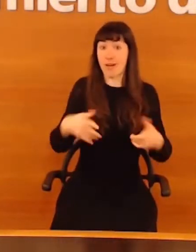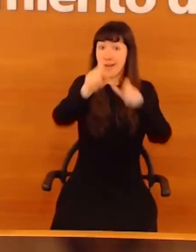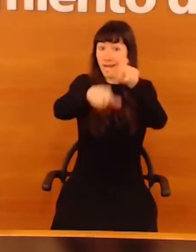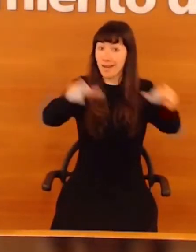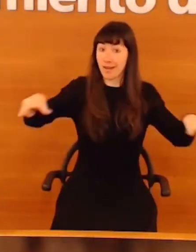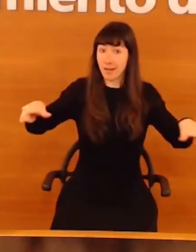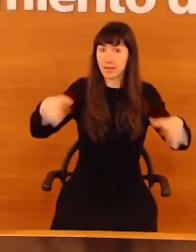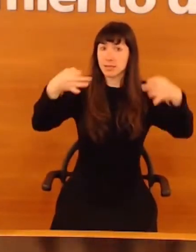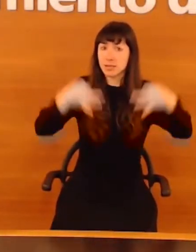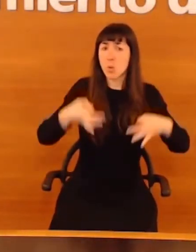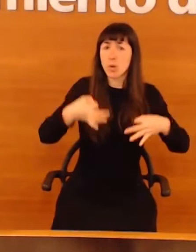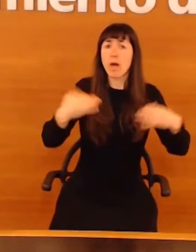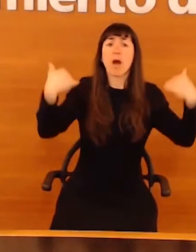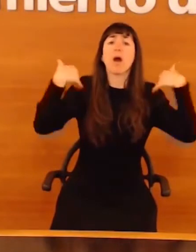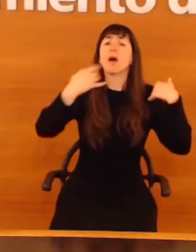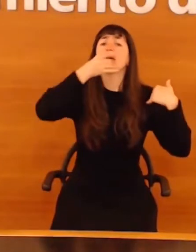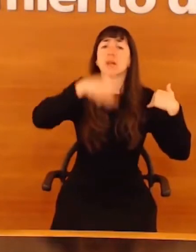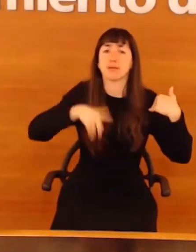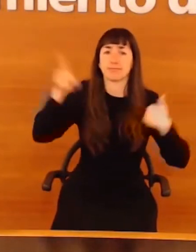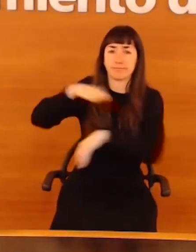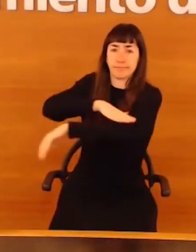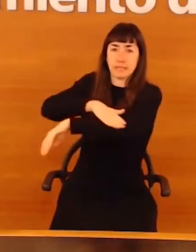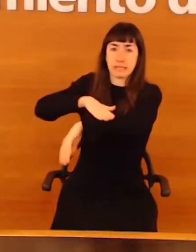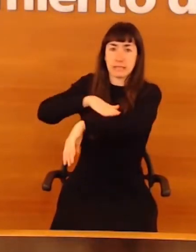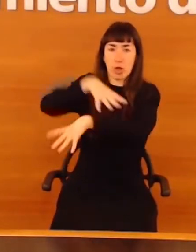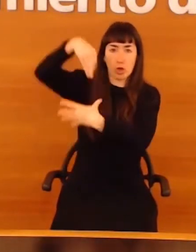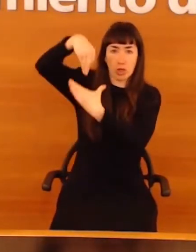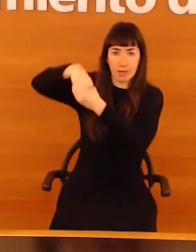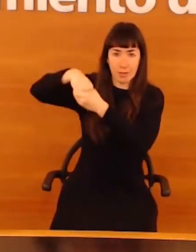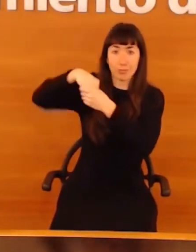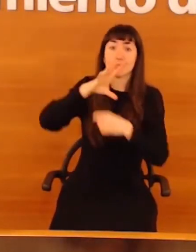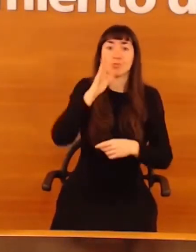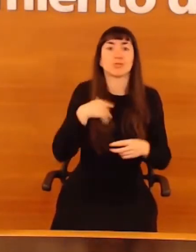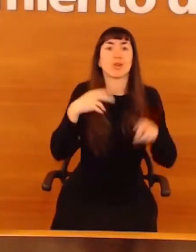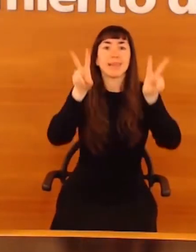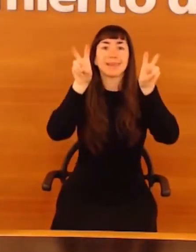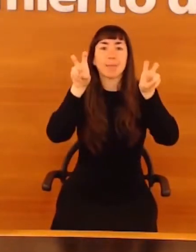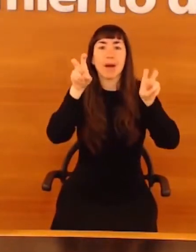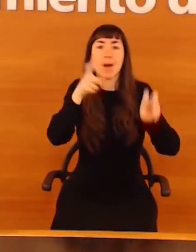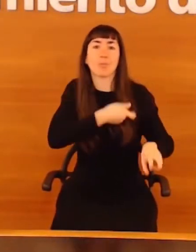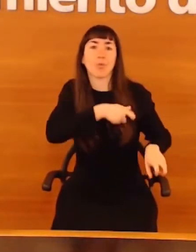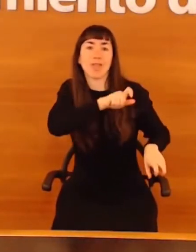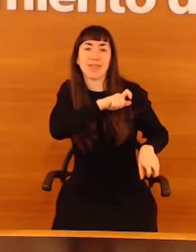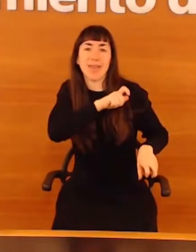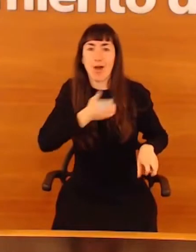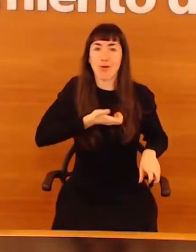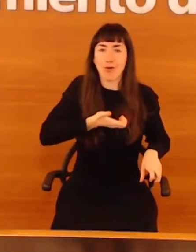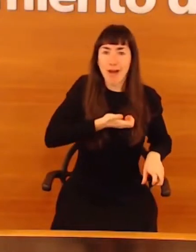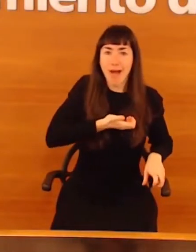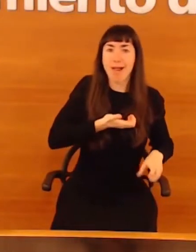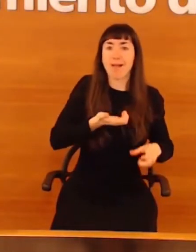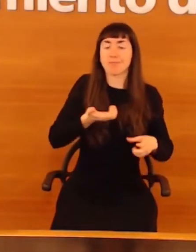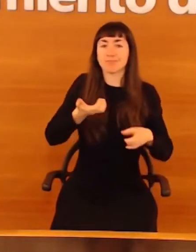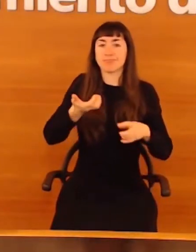del Ministerio de Interior, no podremos responder a ninguna pregunta vinculada a la Policía Local de Logroño ni con